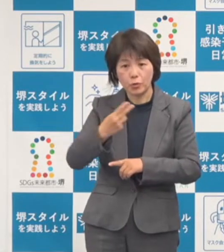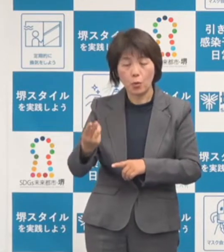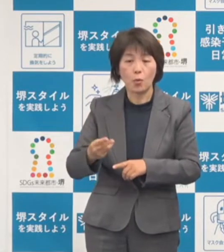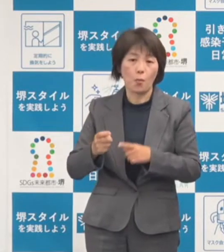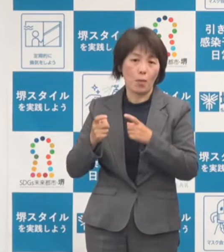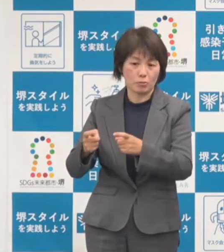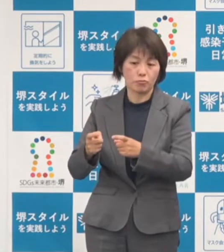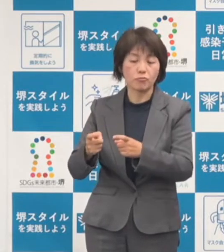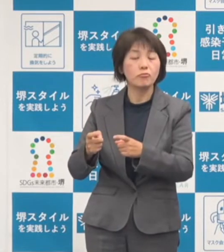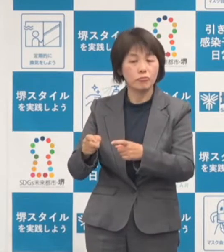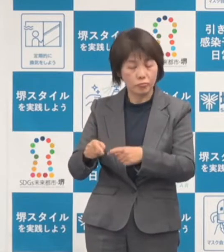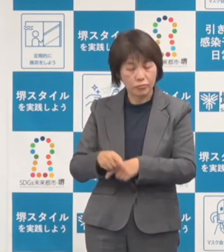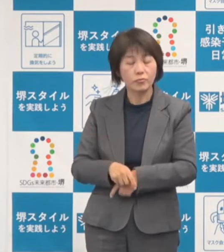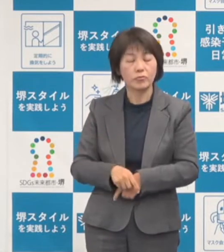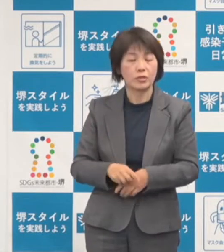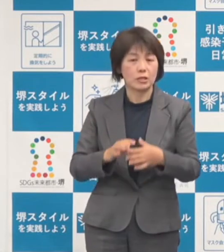によるスマートシティの取り組みについてです。